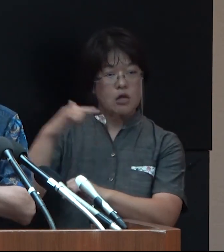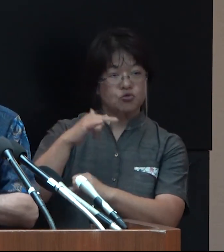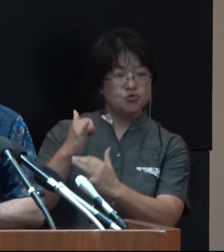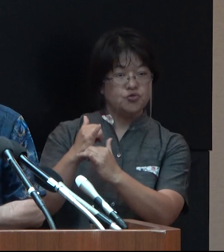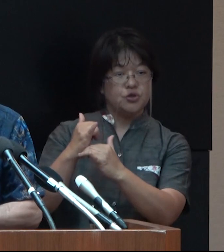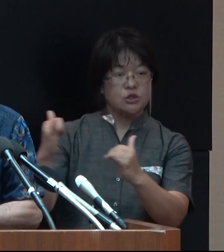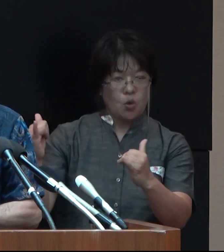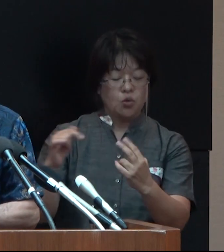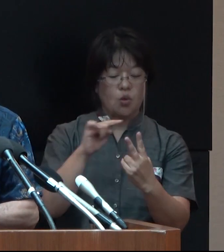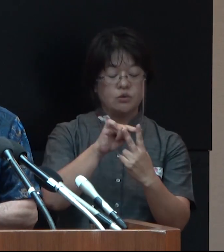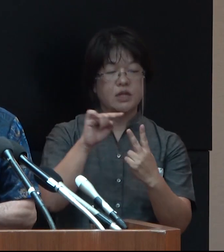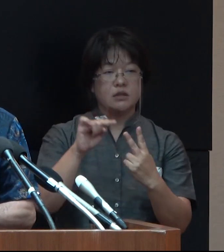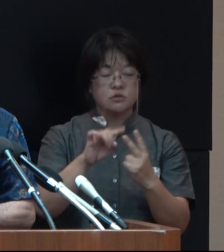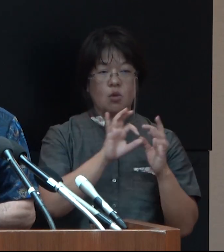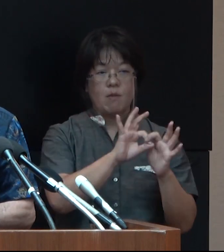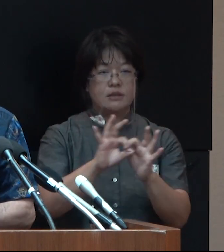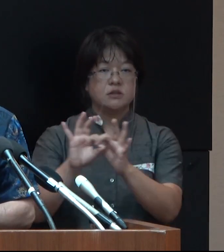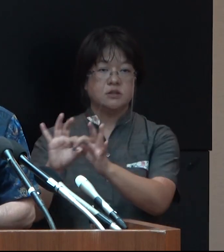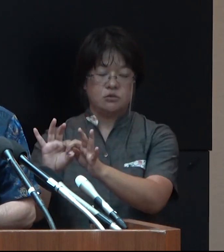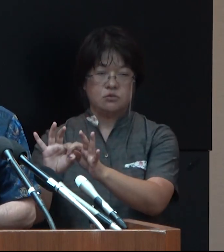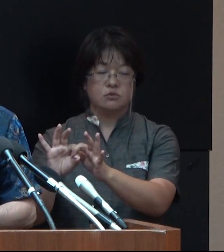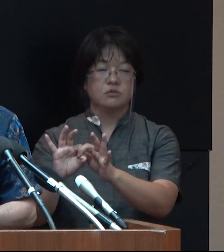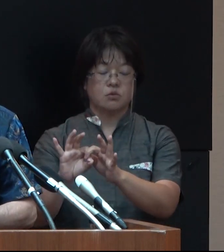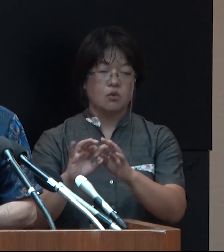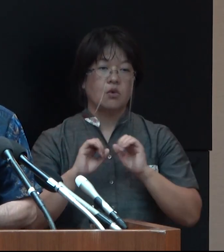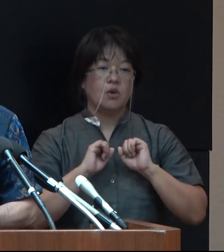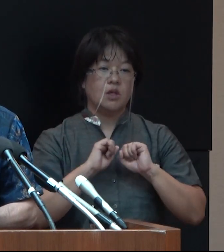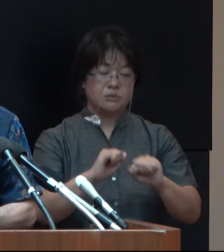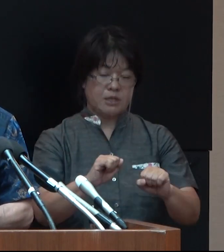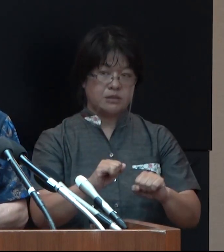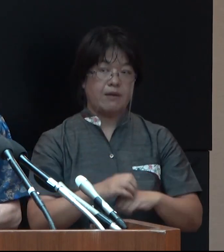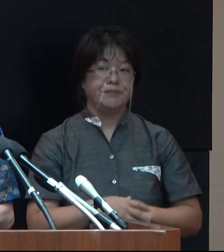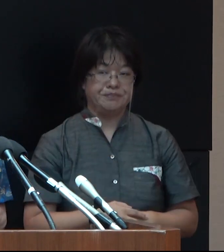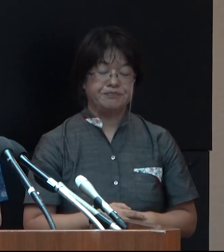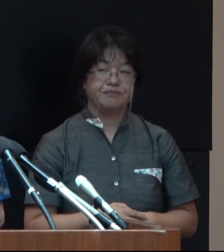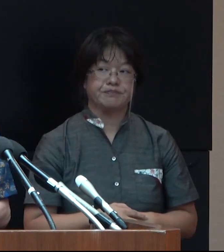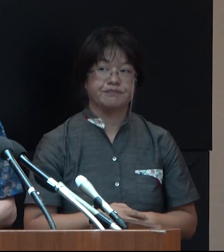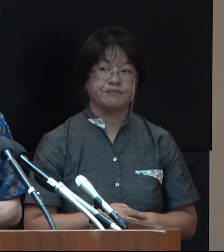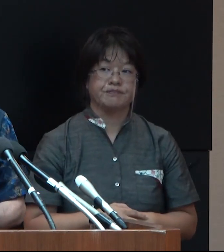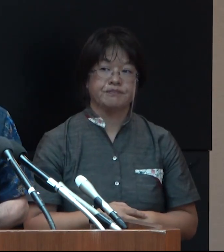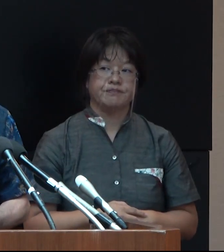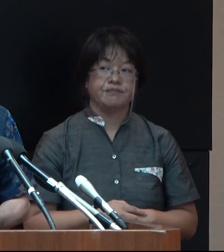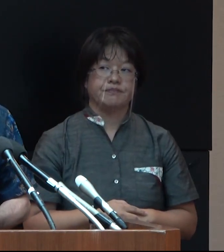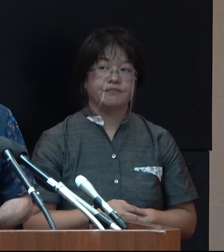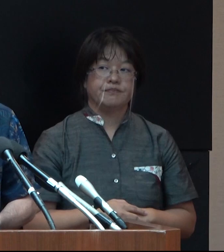二通りのメッセージを発出させていただいてだということです。